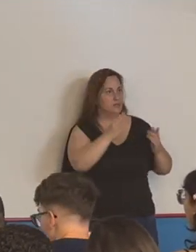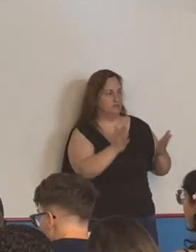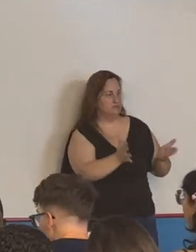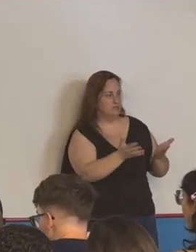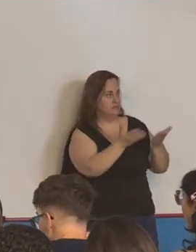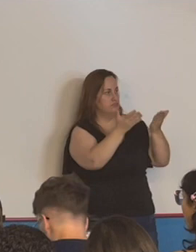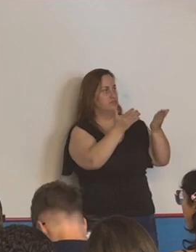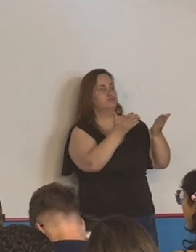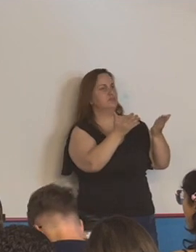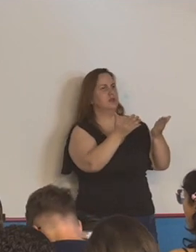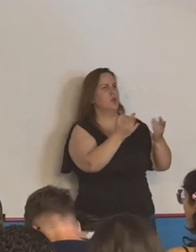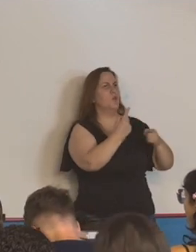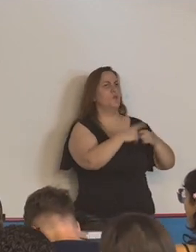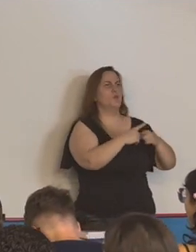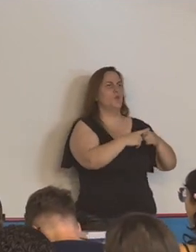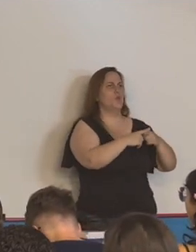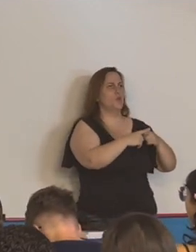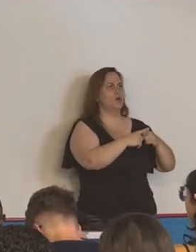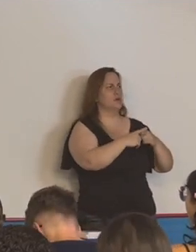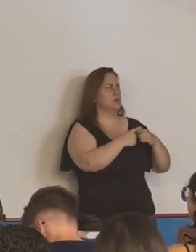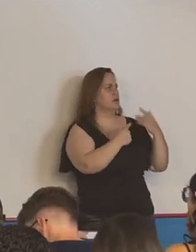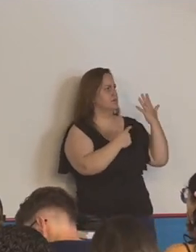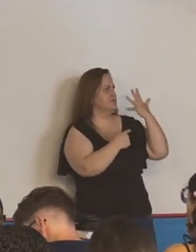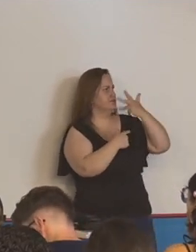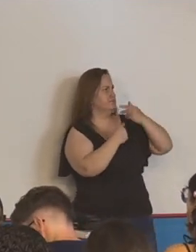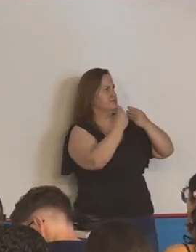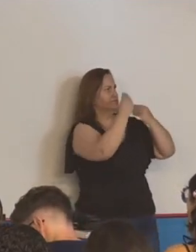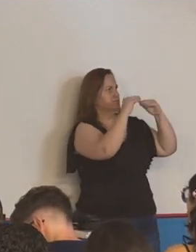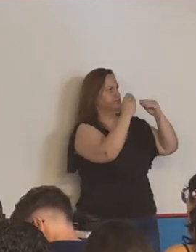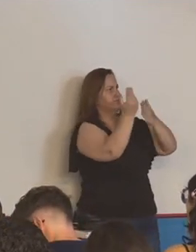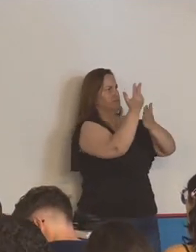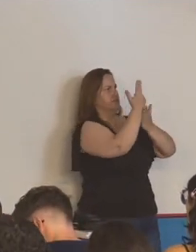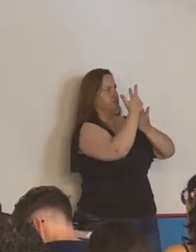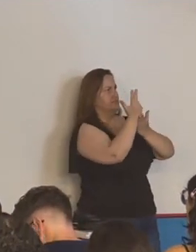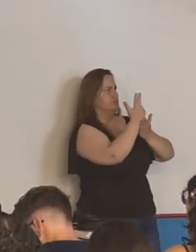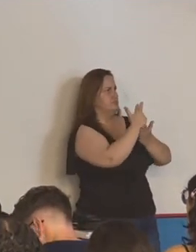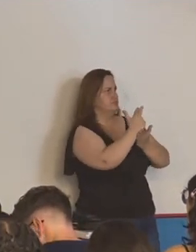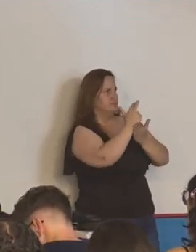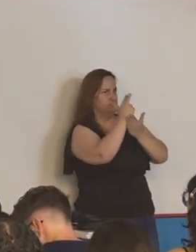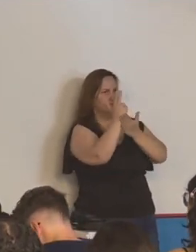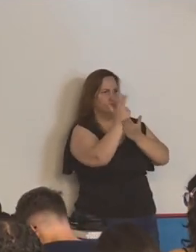Então, qual é a função do ornamento, né? Então, é um trabalho mais